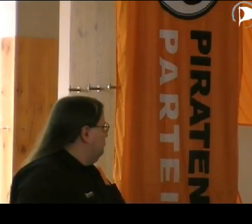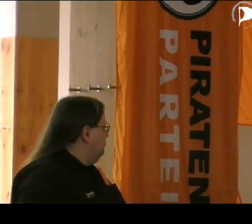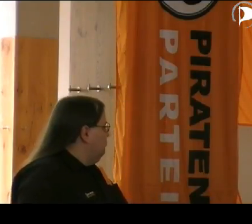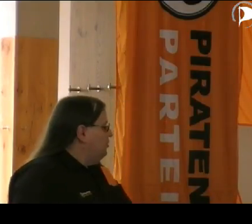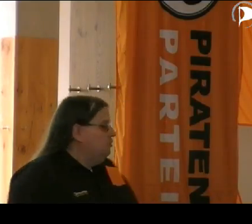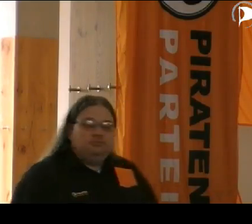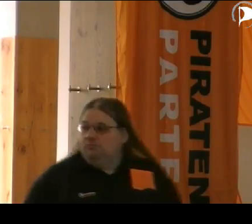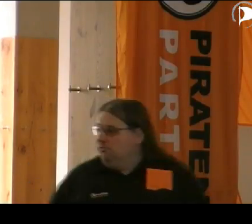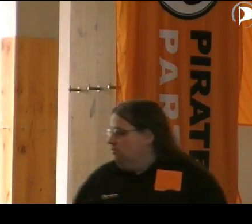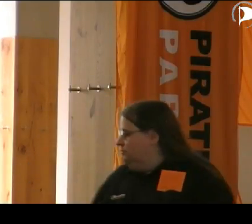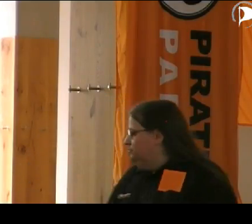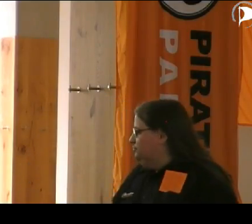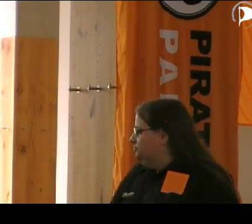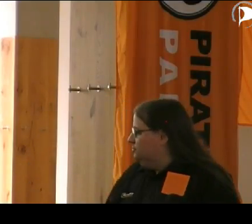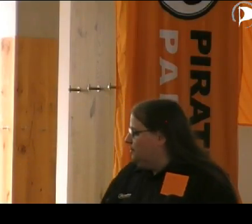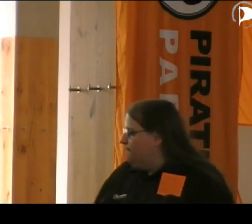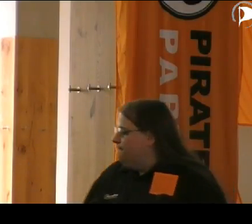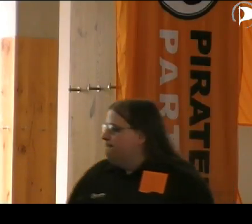das abkommen